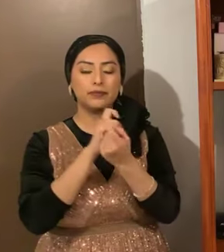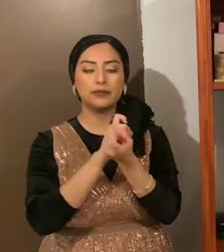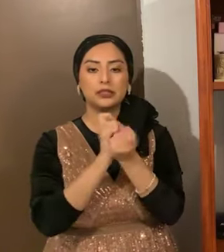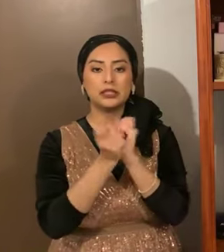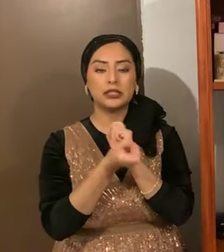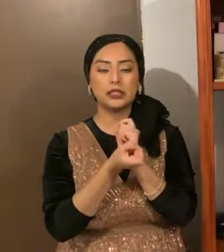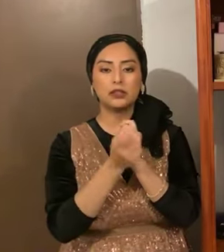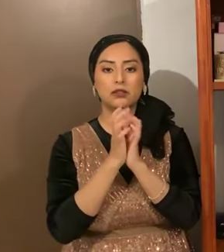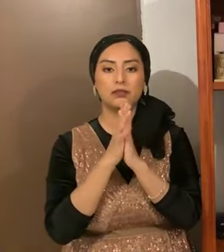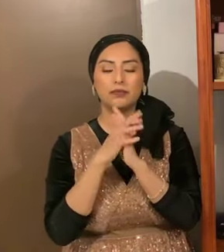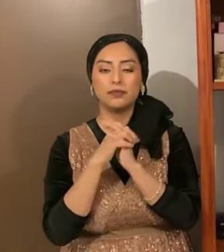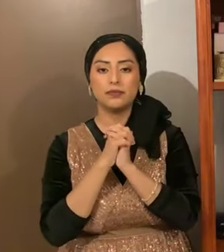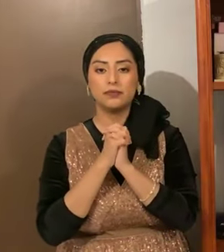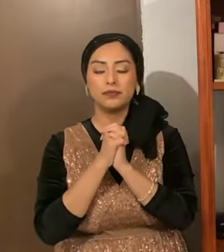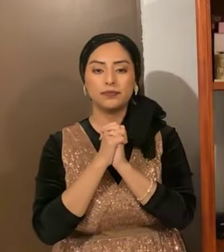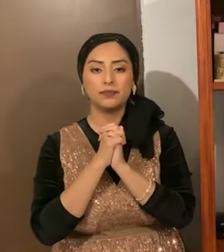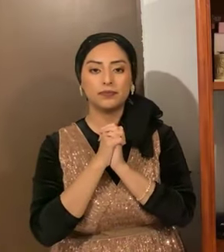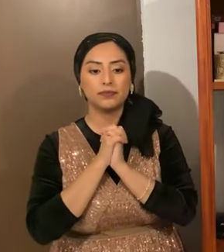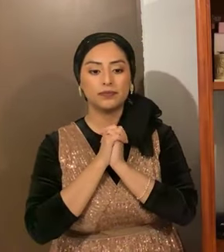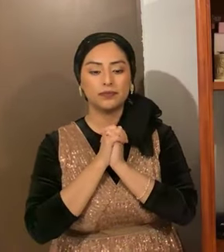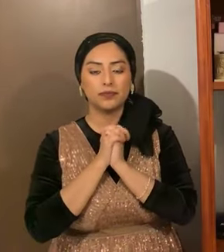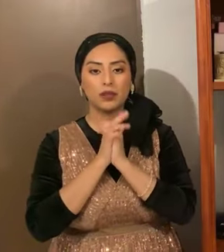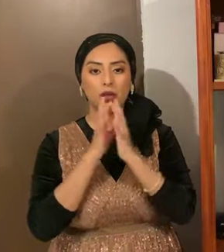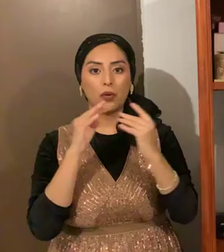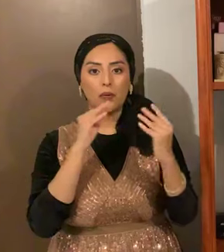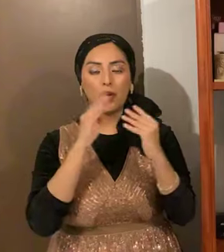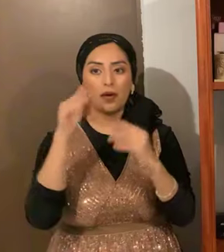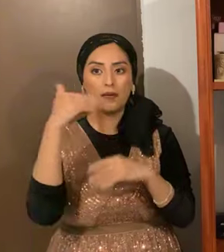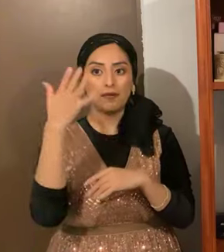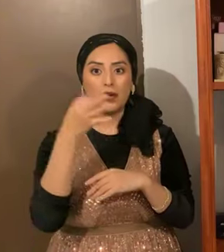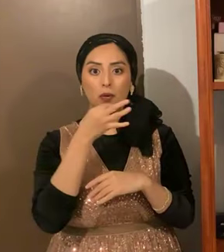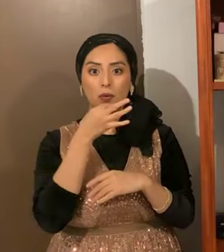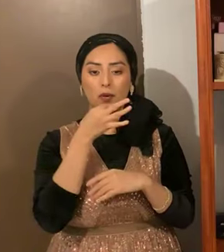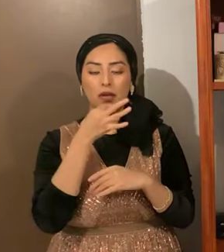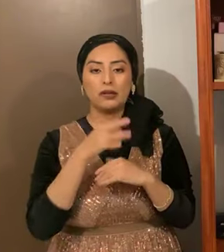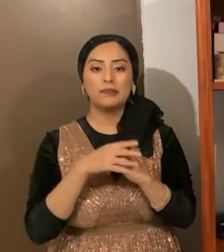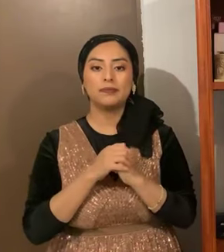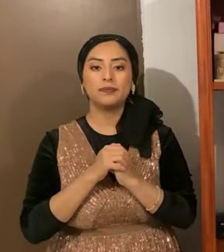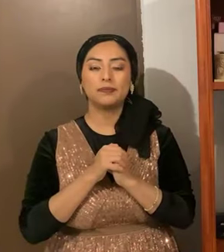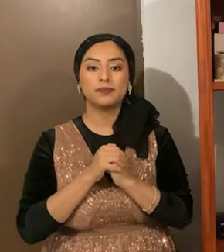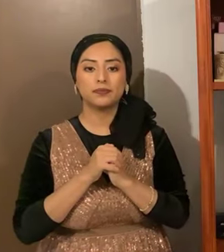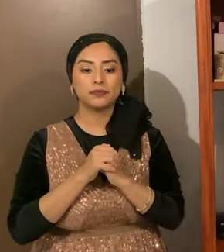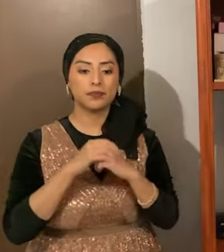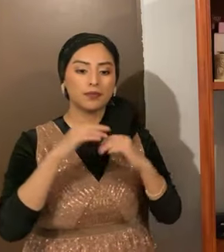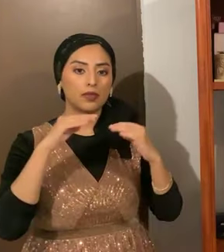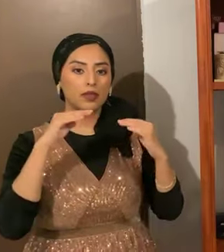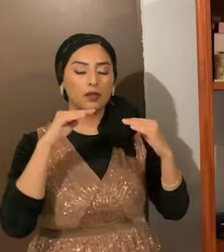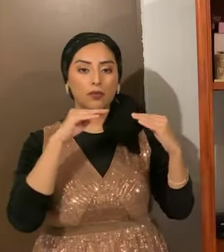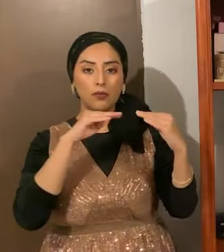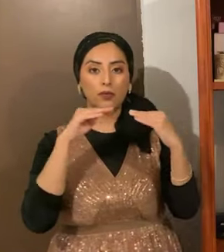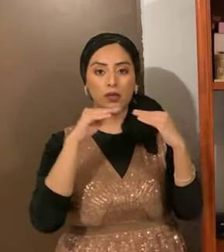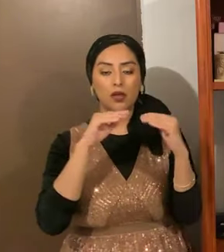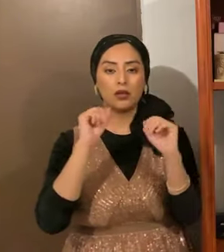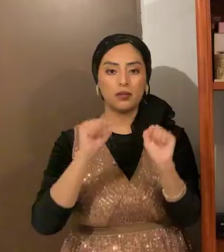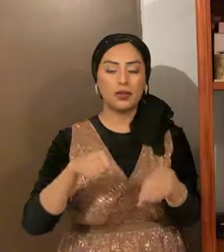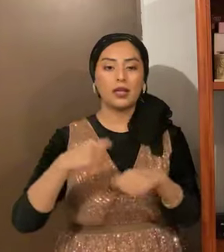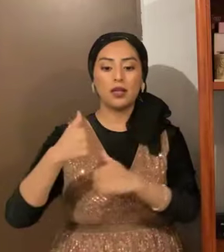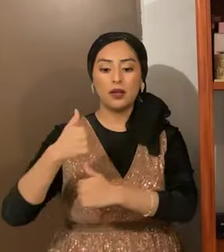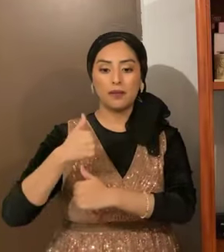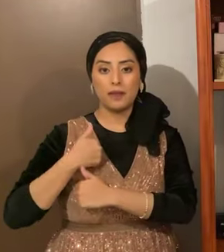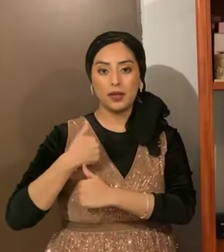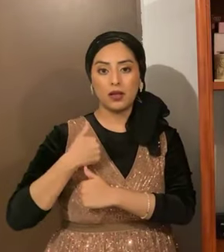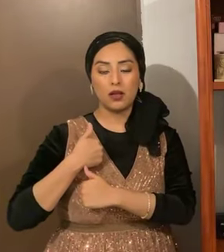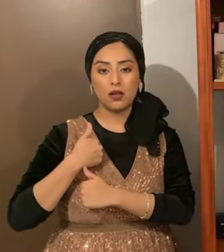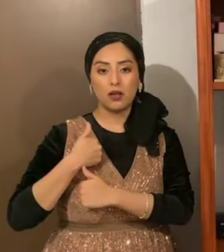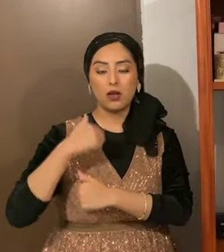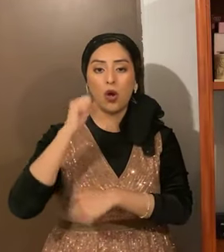hermanos. Ahora, la guerra que viene. Miren, las guerras pueden ser militares